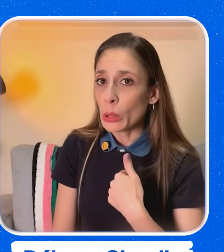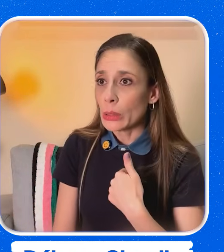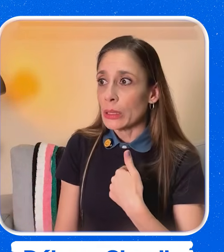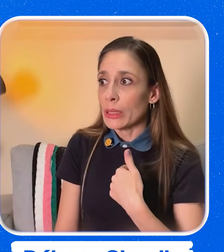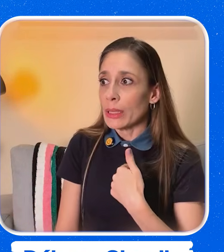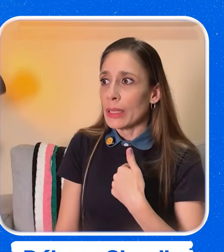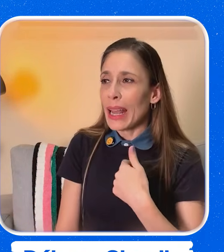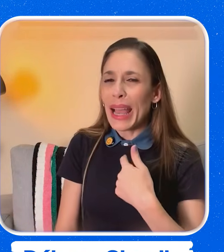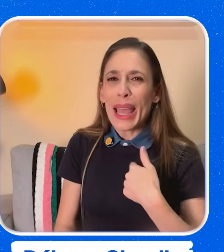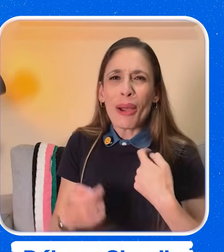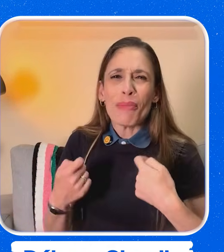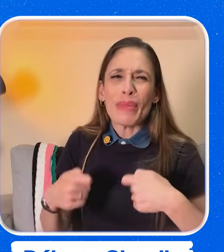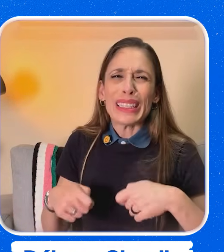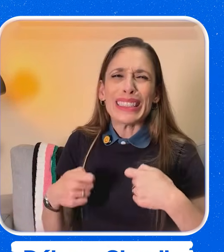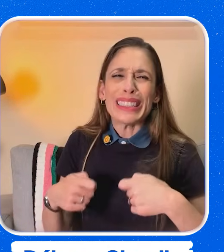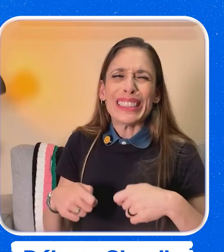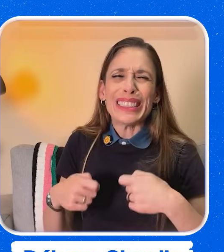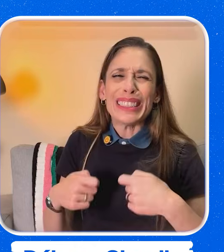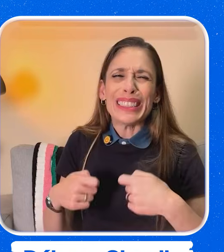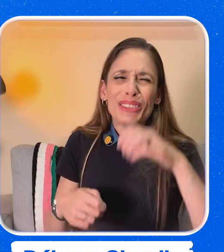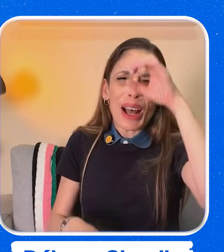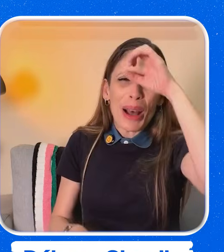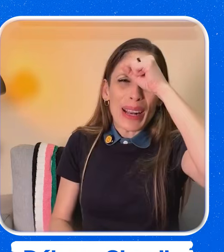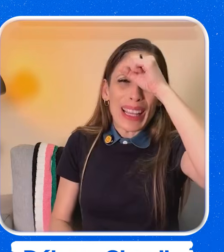preciso aprender a ASL.